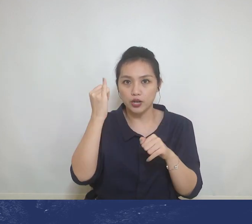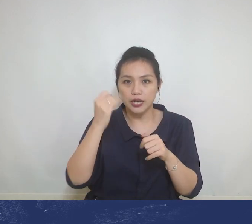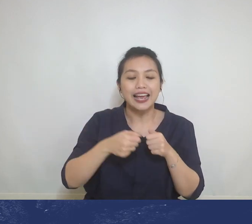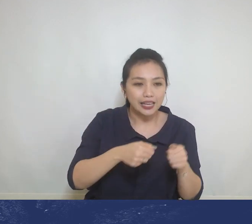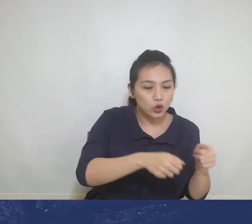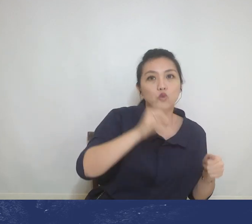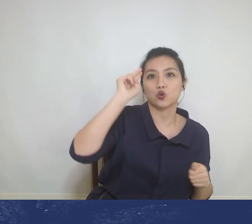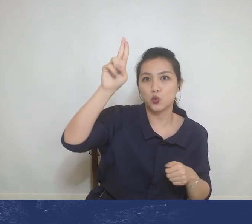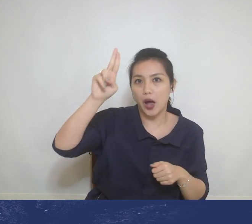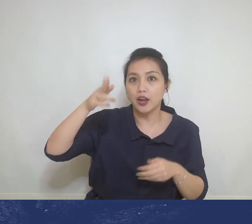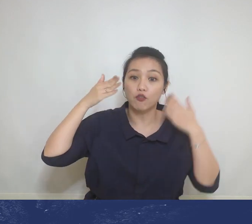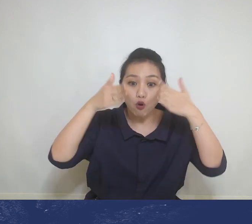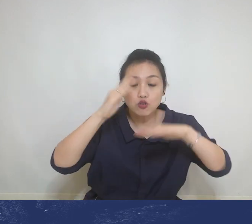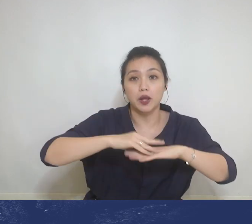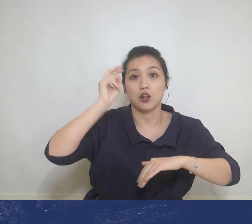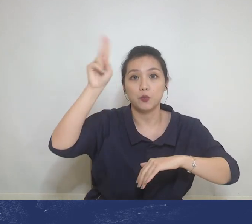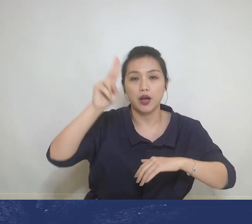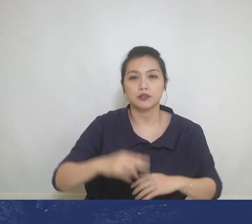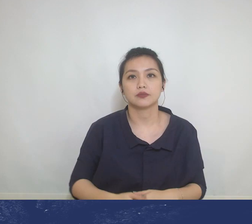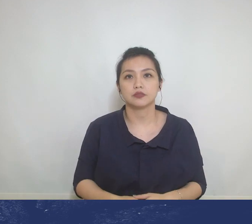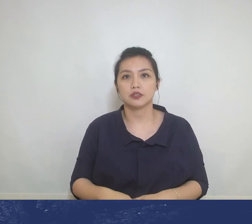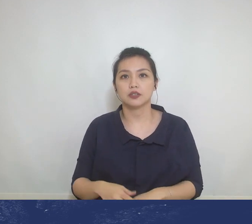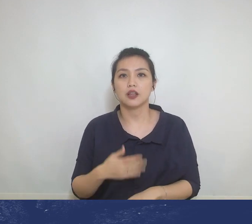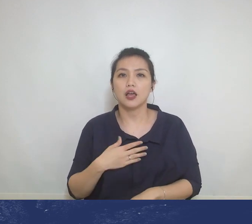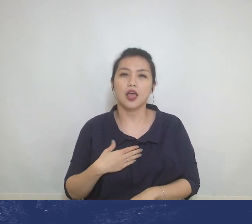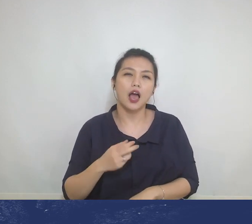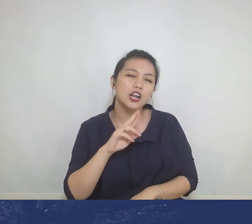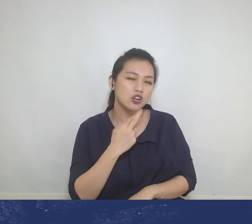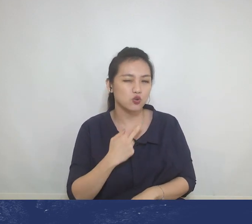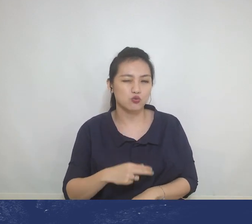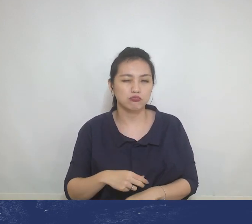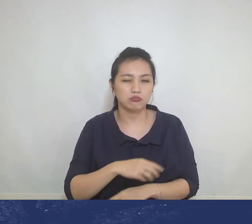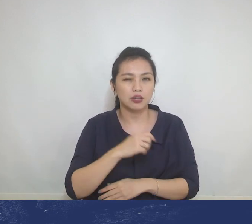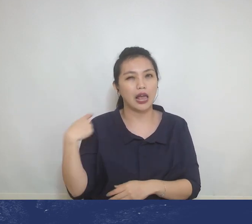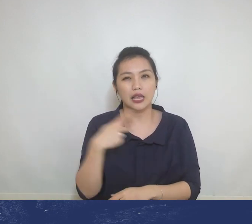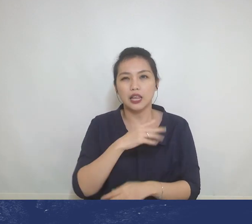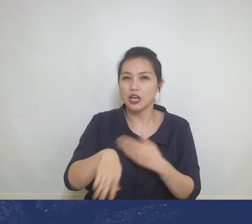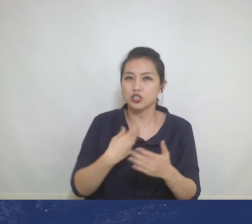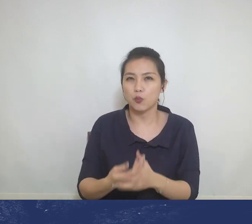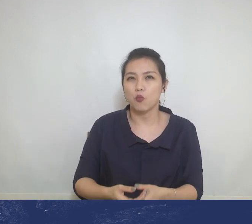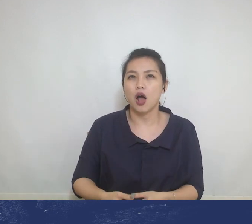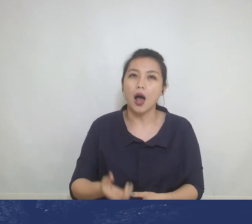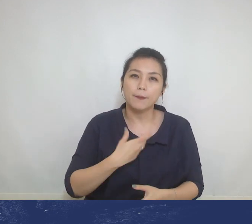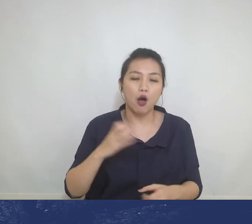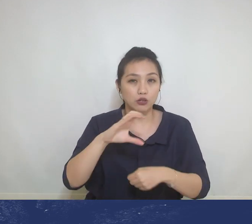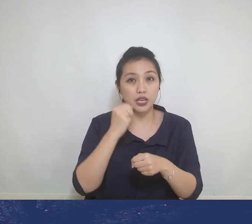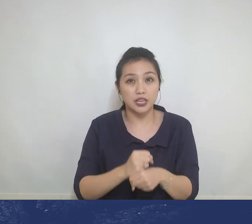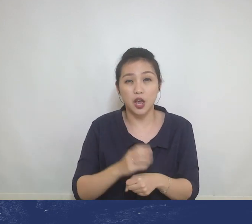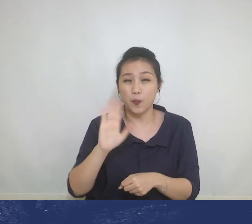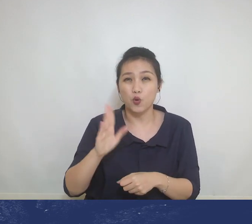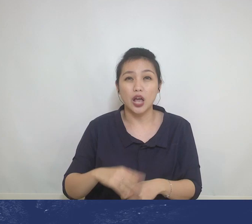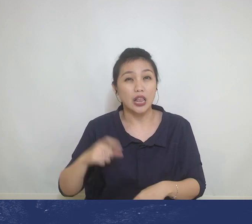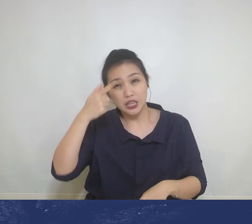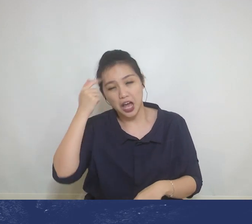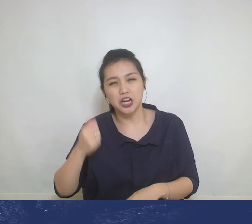ya. Saya harap setiap kita ini benar-benar bukan cuma datang ke CG, sekedar datang ke CG karena disuruh. Kita datang ke CG